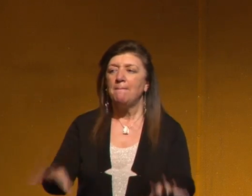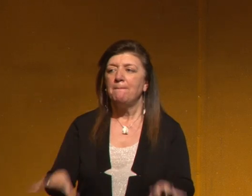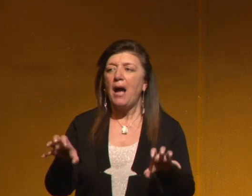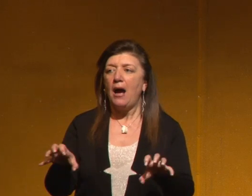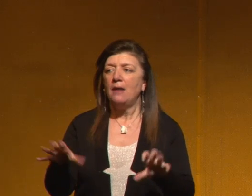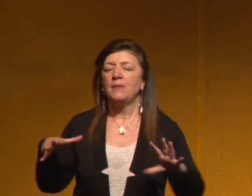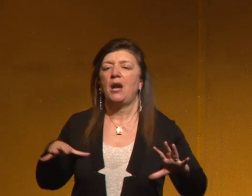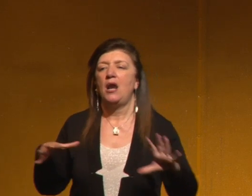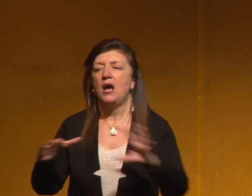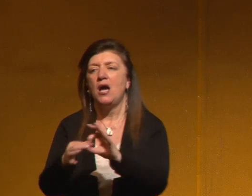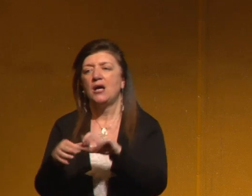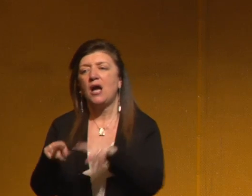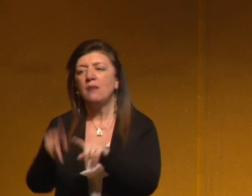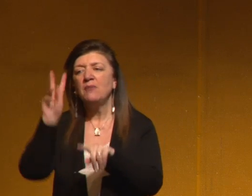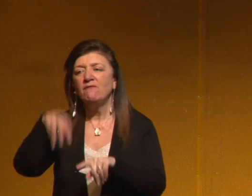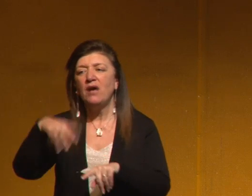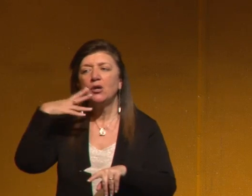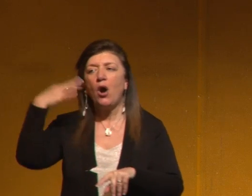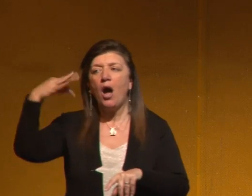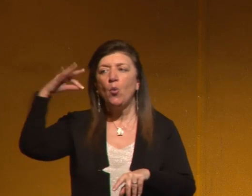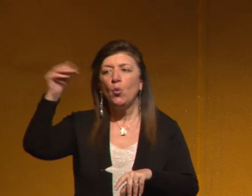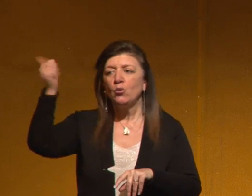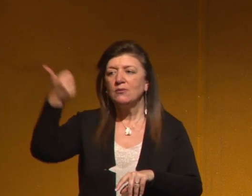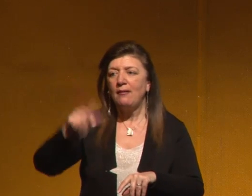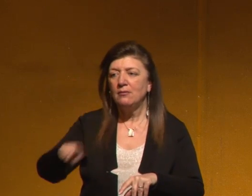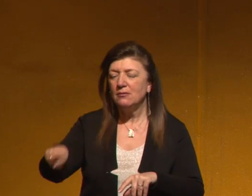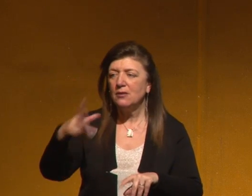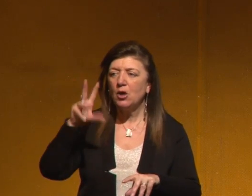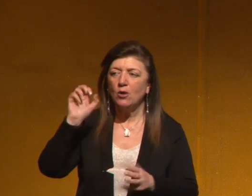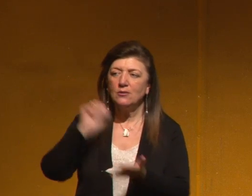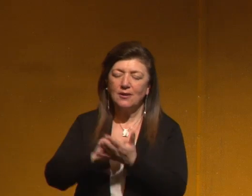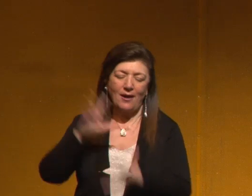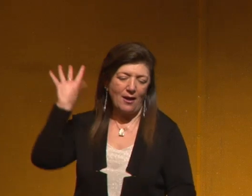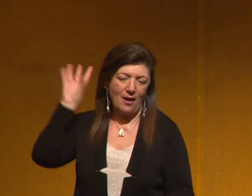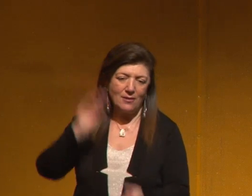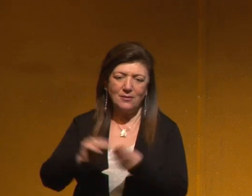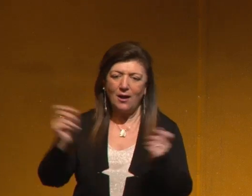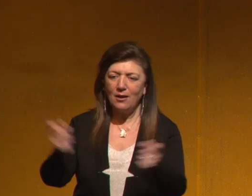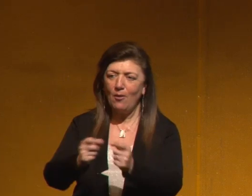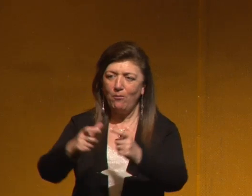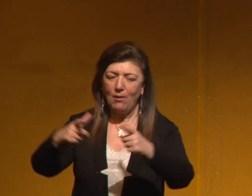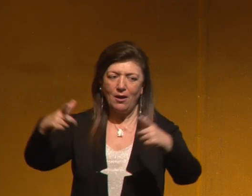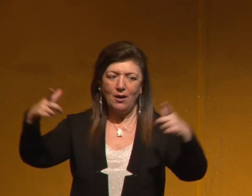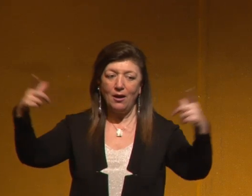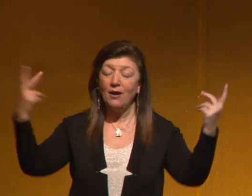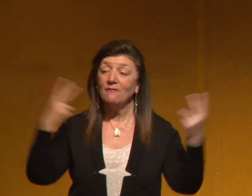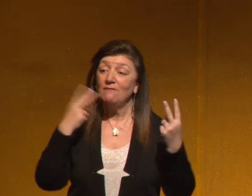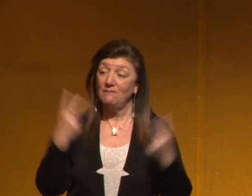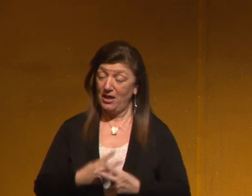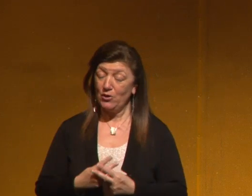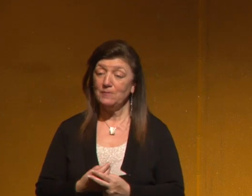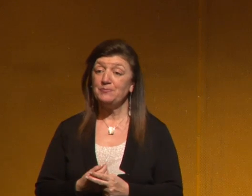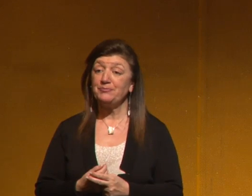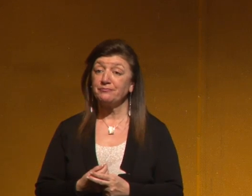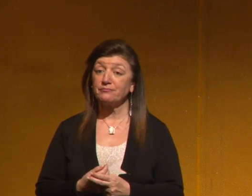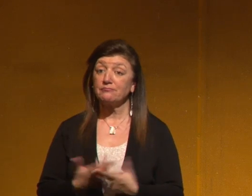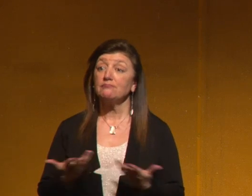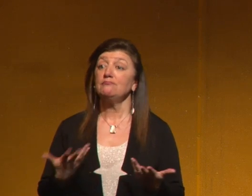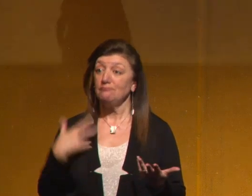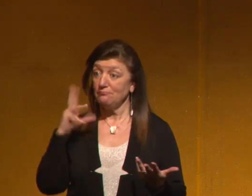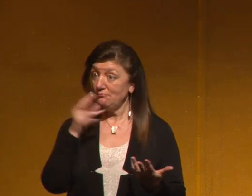vissuto ed ero autentico cresciuto in questi trent'anni con la città la qualità